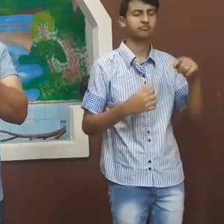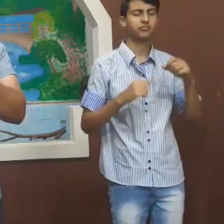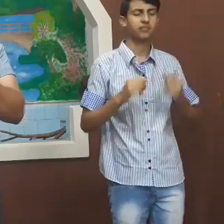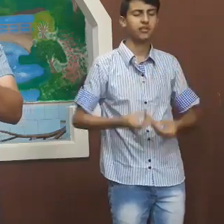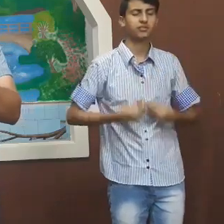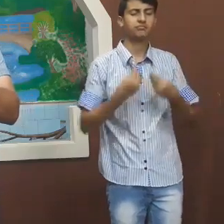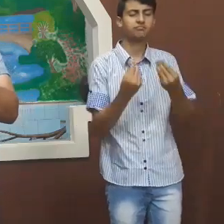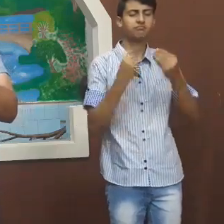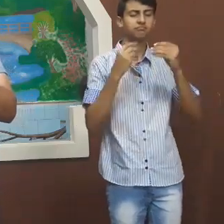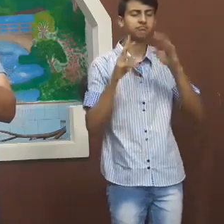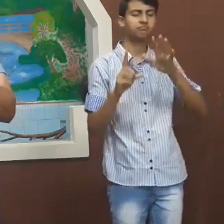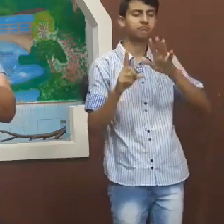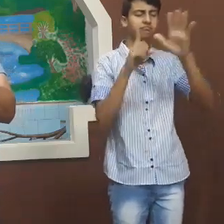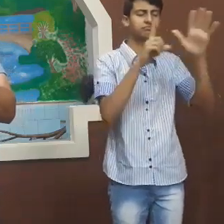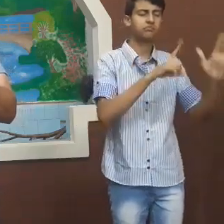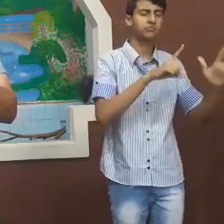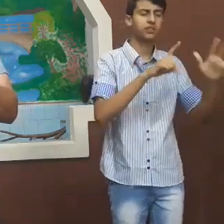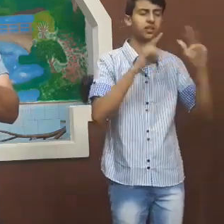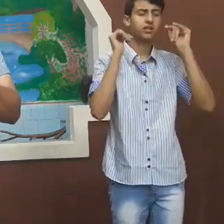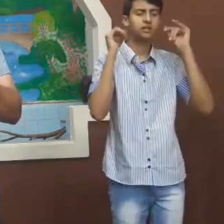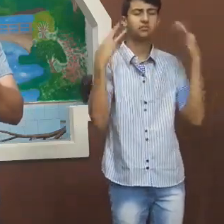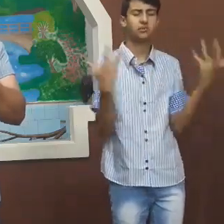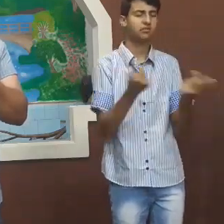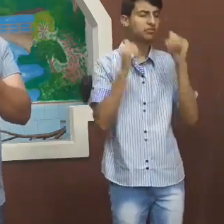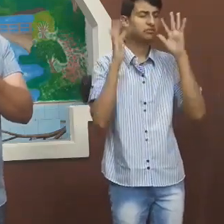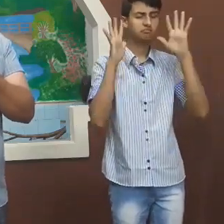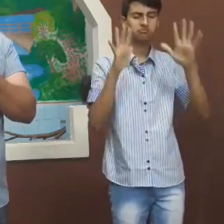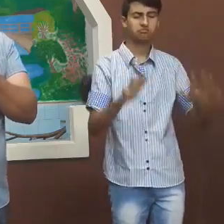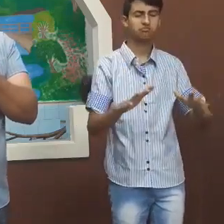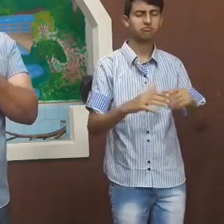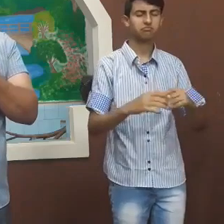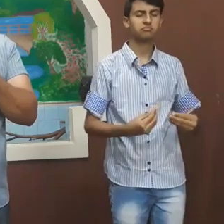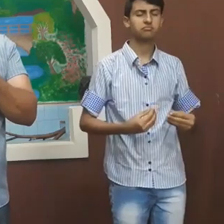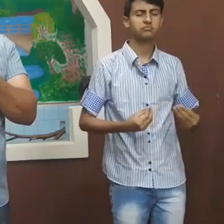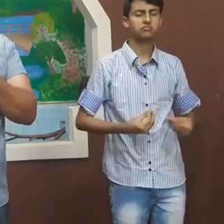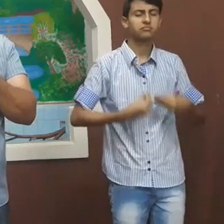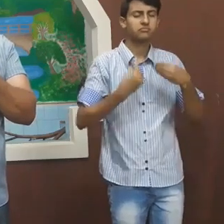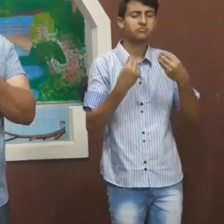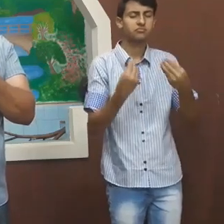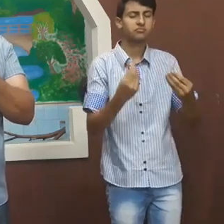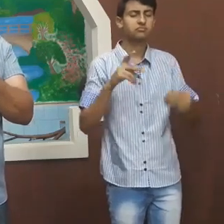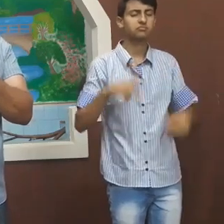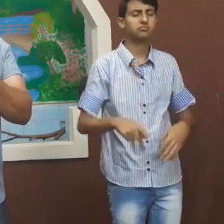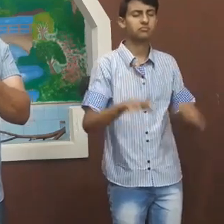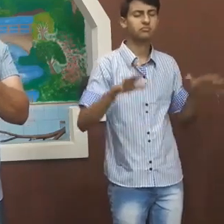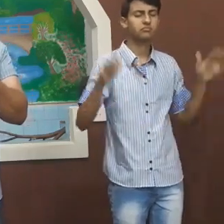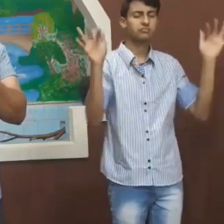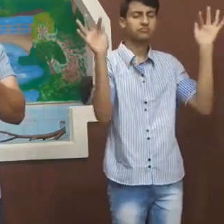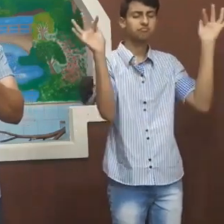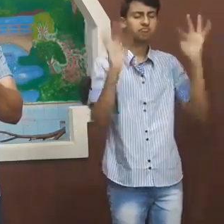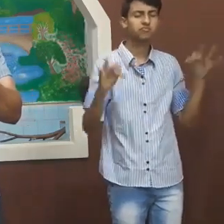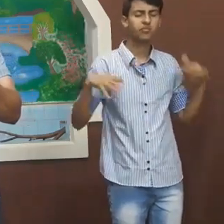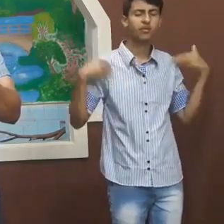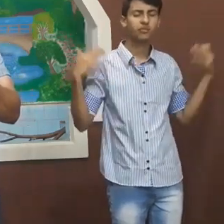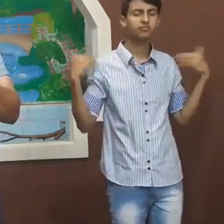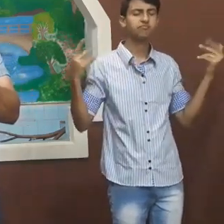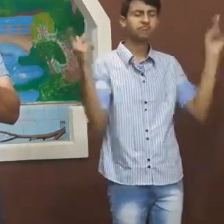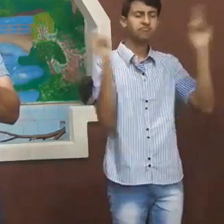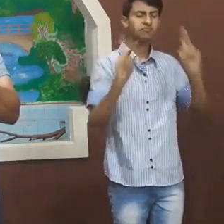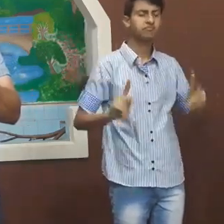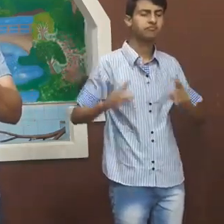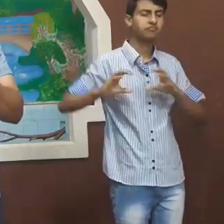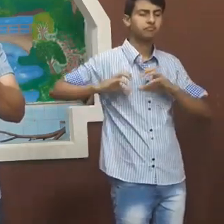semana maravilhosa, uma semana abençoada, Senhor Deus, e dá-nos, Senhor, sempre alegria, paz no coração, tudo aquilo que